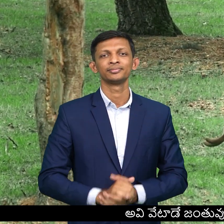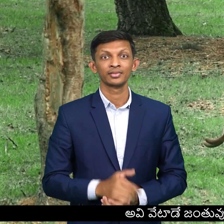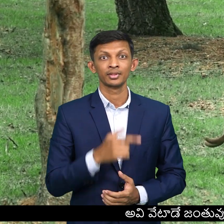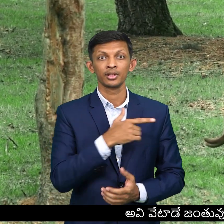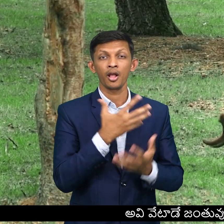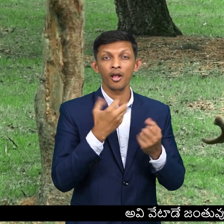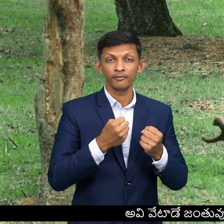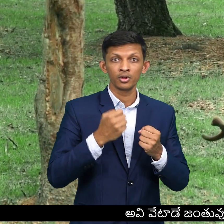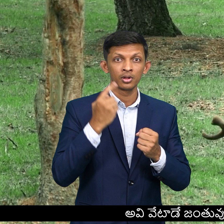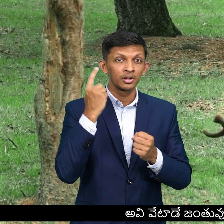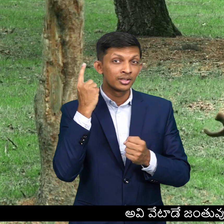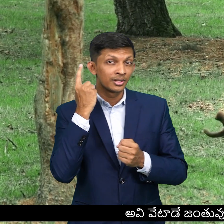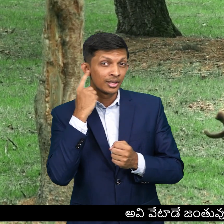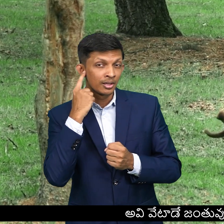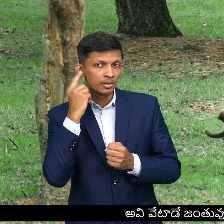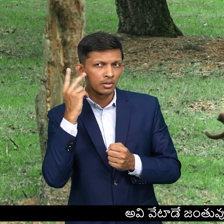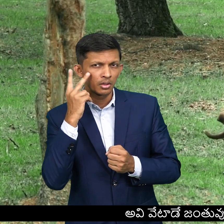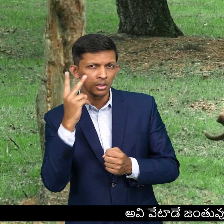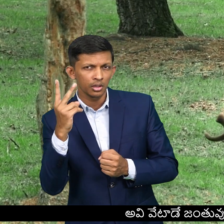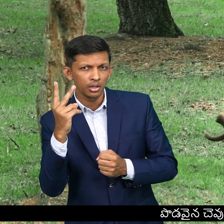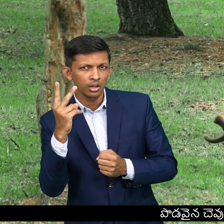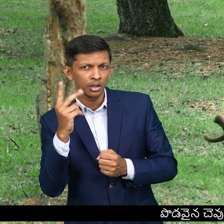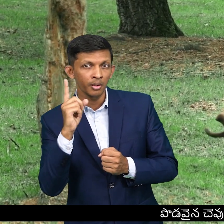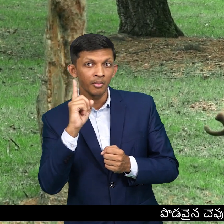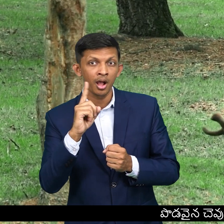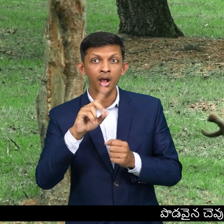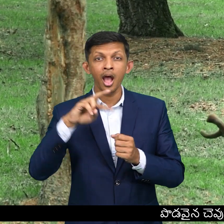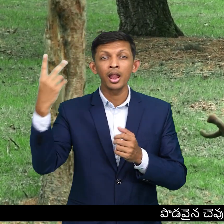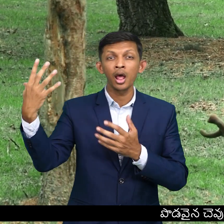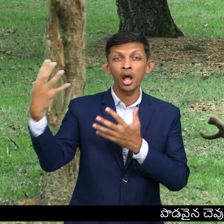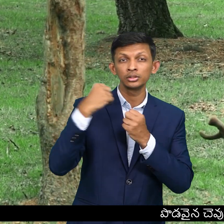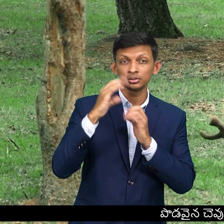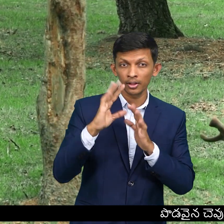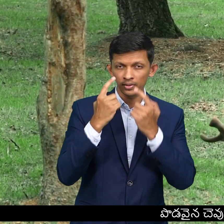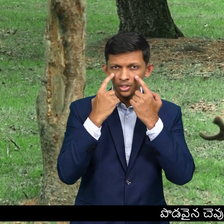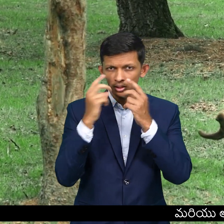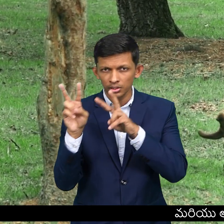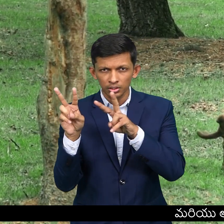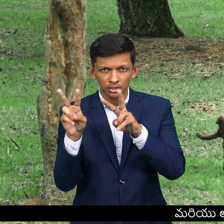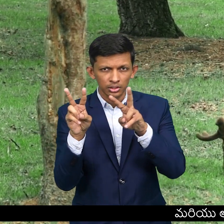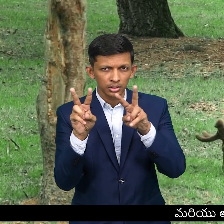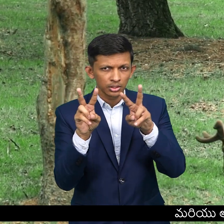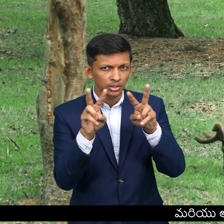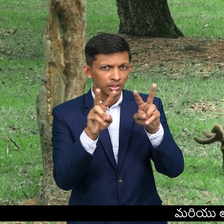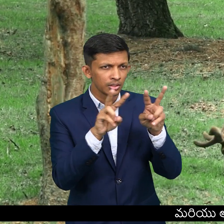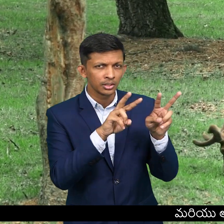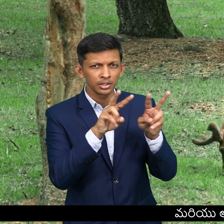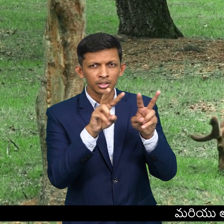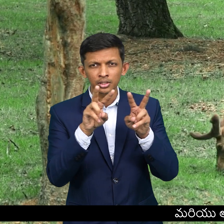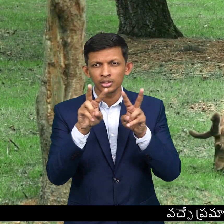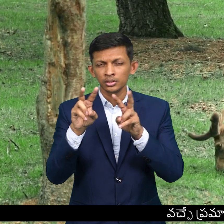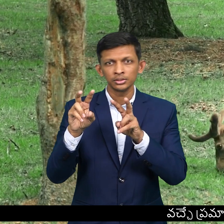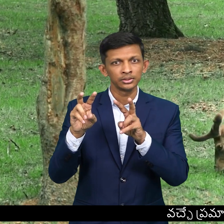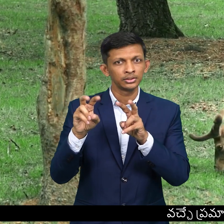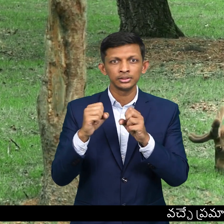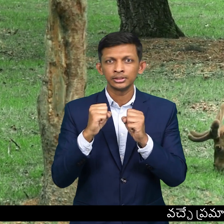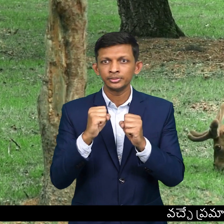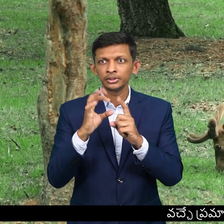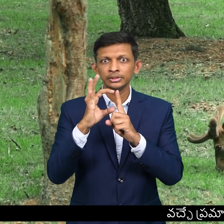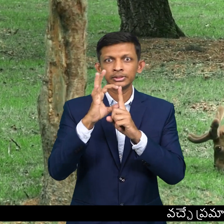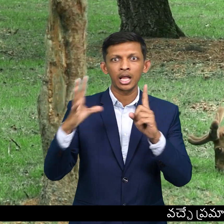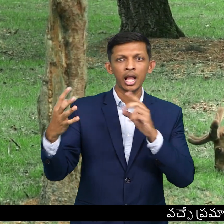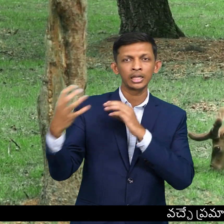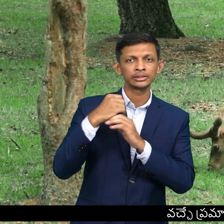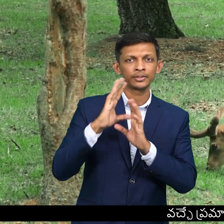వేటాడే జంతువులు చేసే శబ్దాలను వినటానికి పొడవైన చెవులను కలిగి ఉంటాయి మరియు అన్ని దిశల నుండి వచ్చే